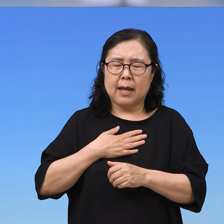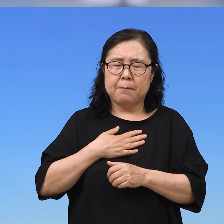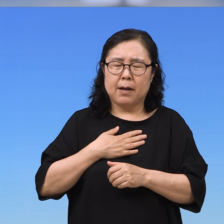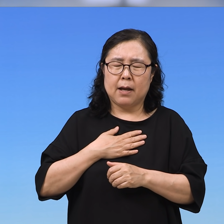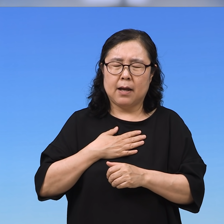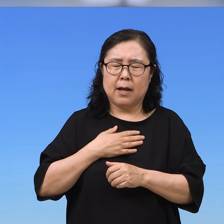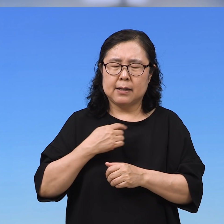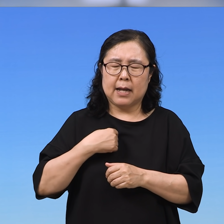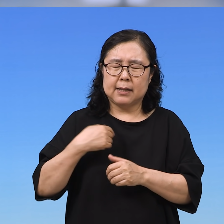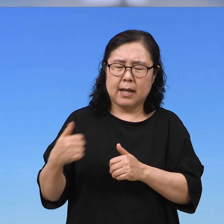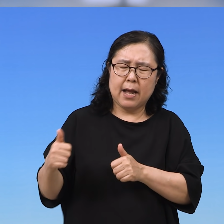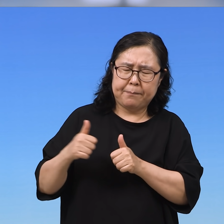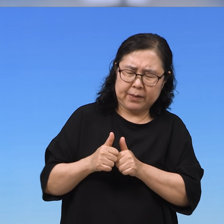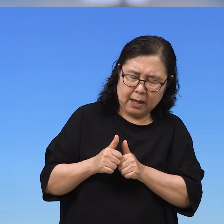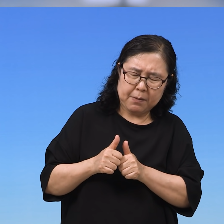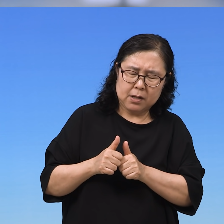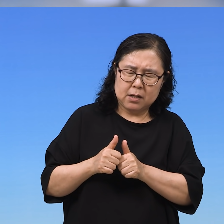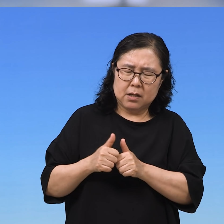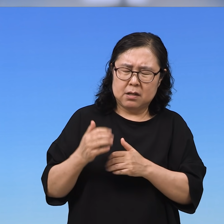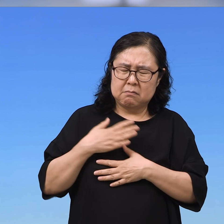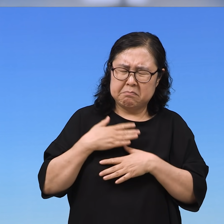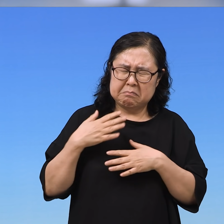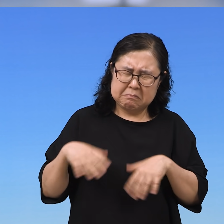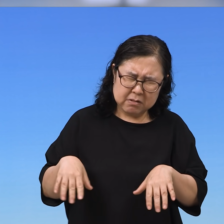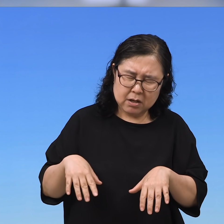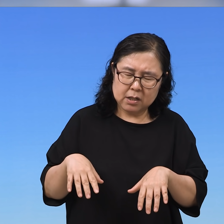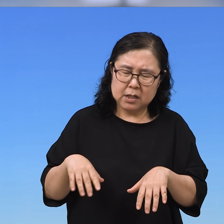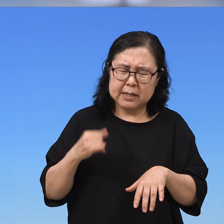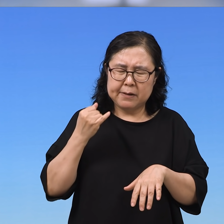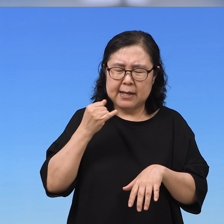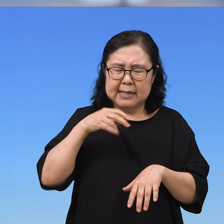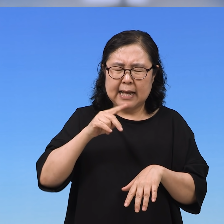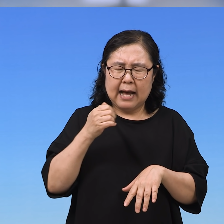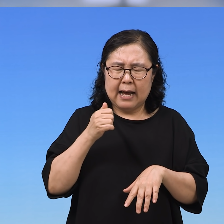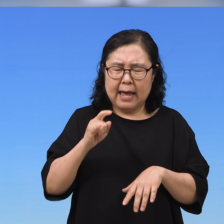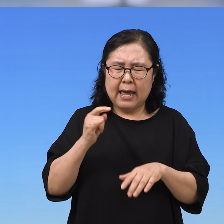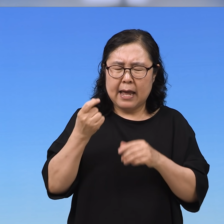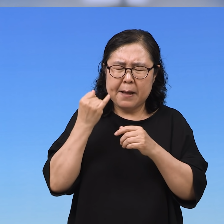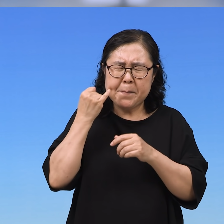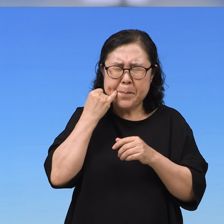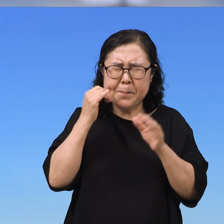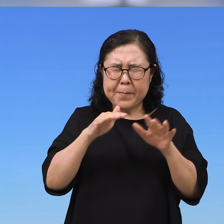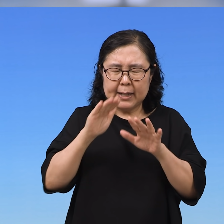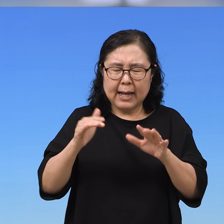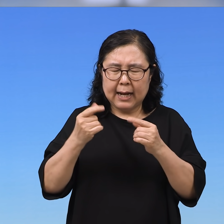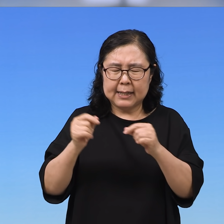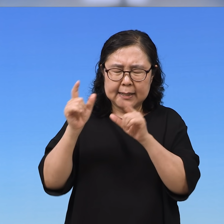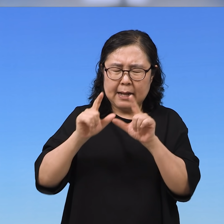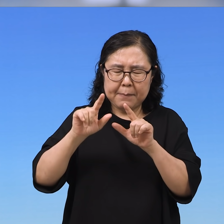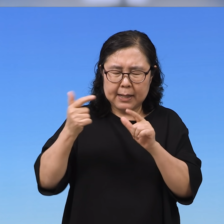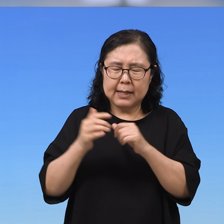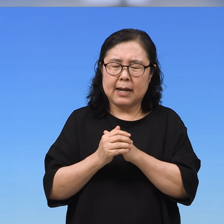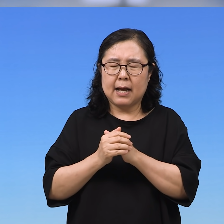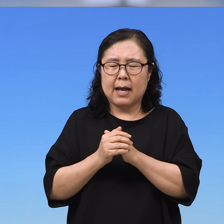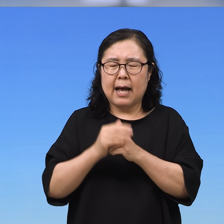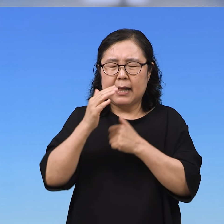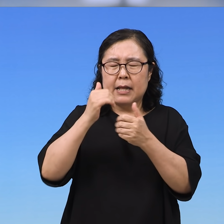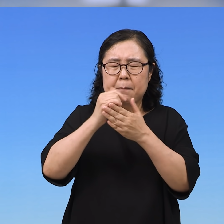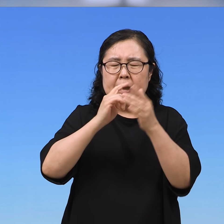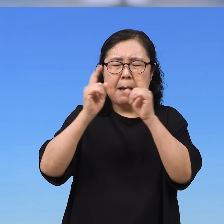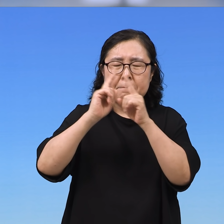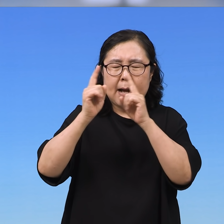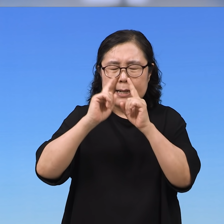내게만 가까이 다가오면 시들시들해지는 사해바다와 같은 인생이 아니라 하나님 말씀